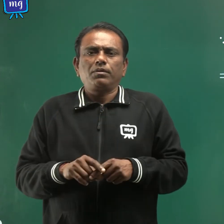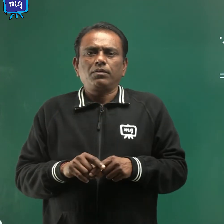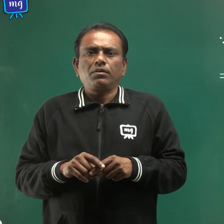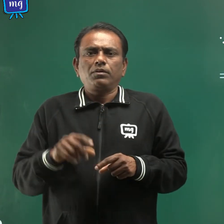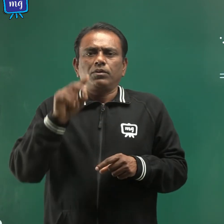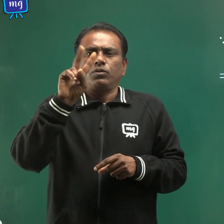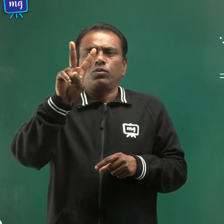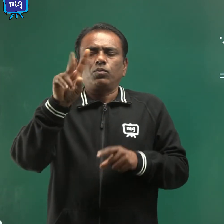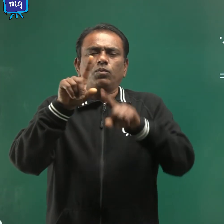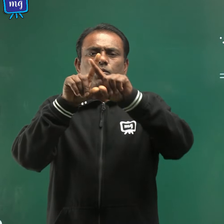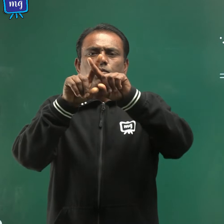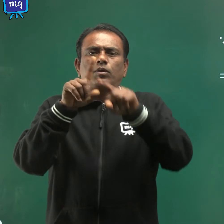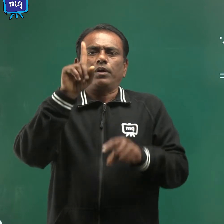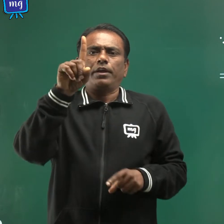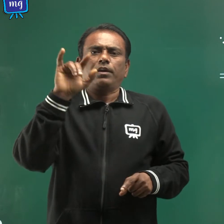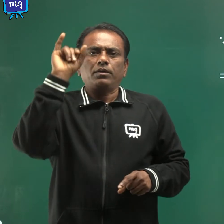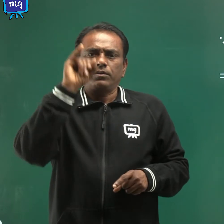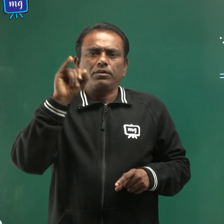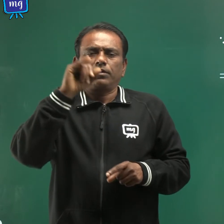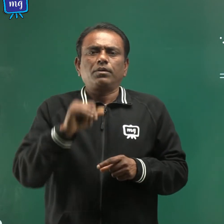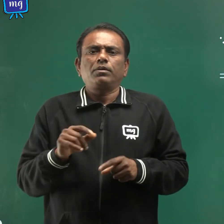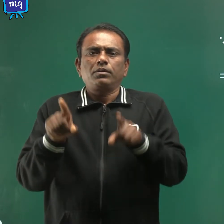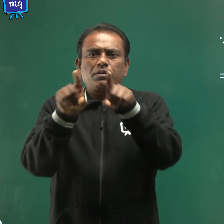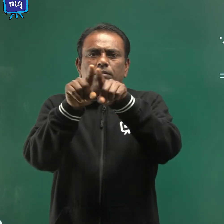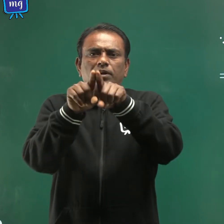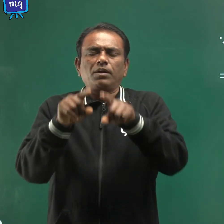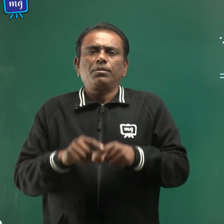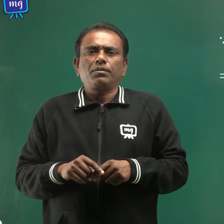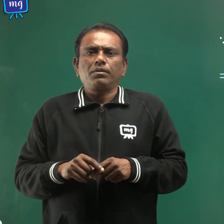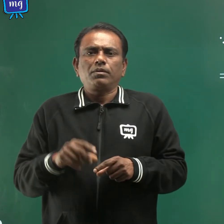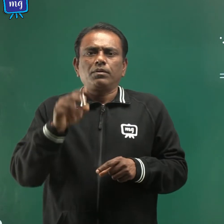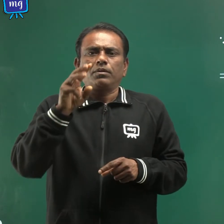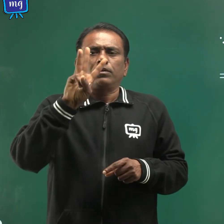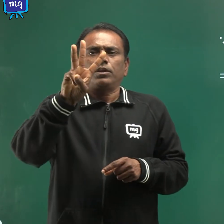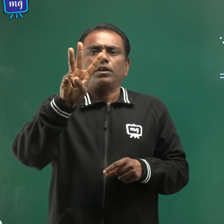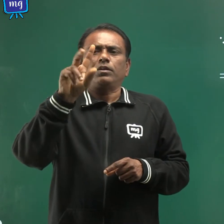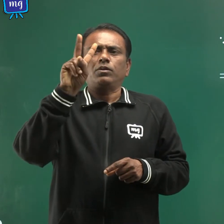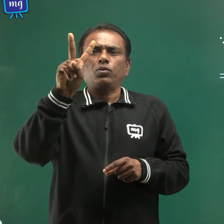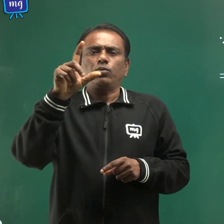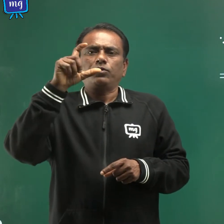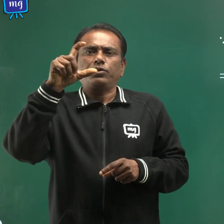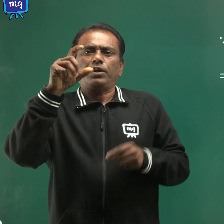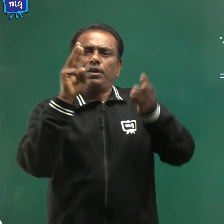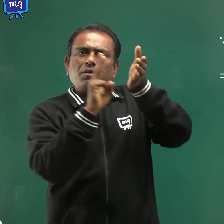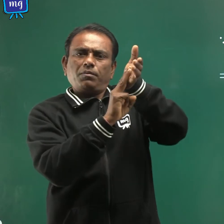दोगुना 16 को परावर्तित 32 सेमी